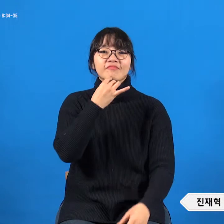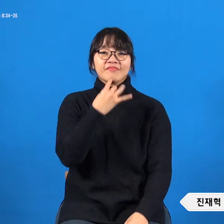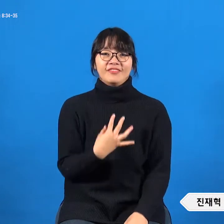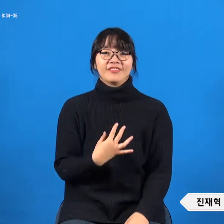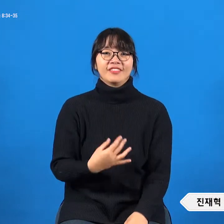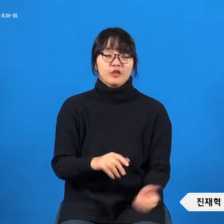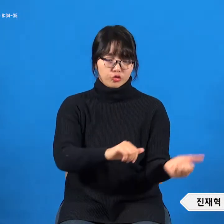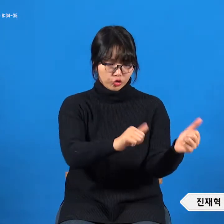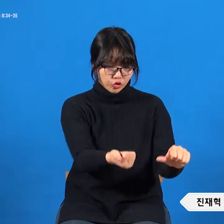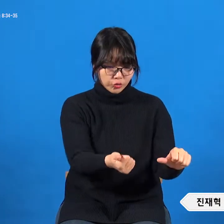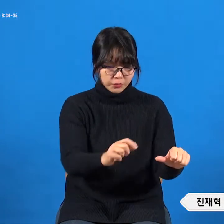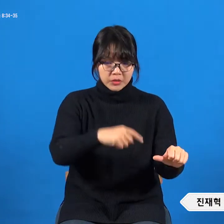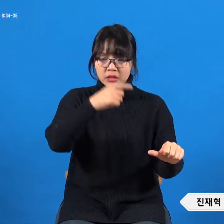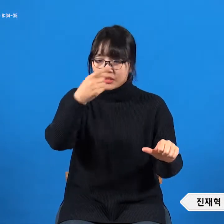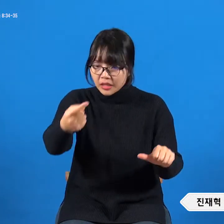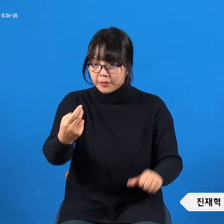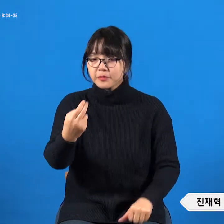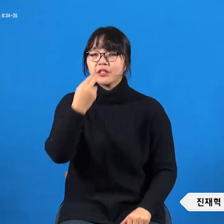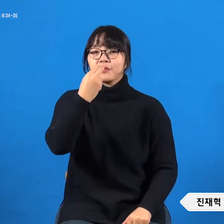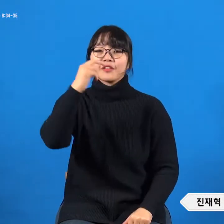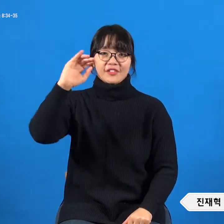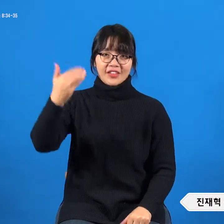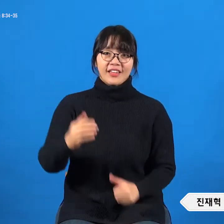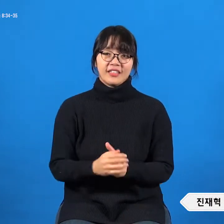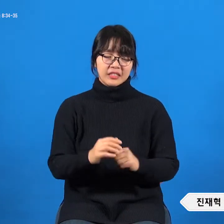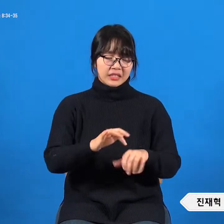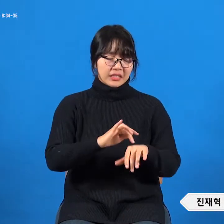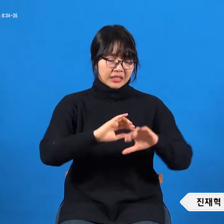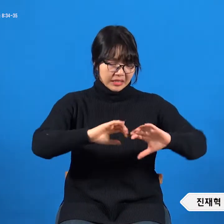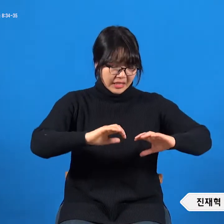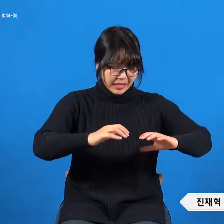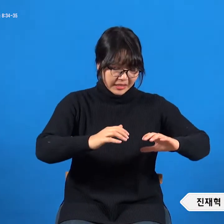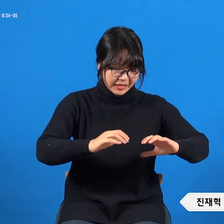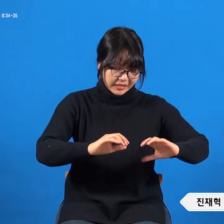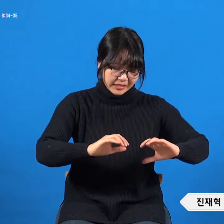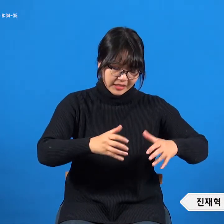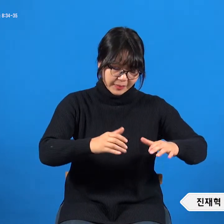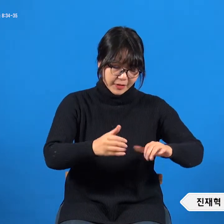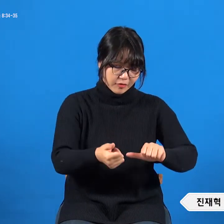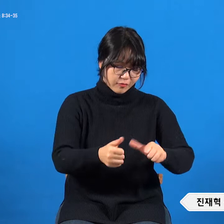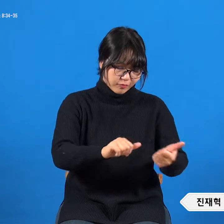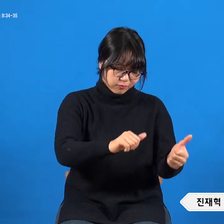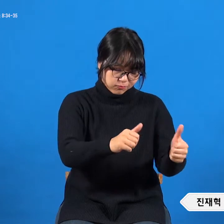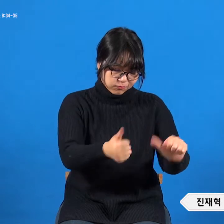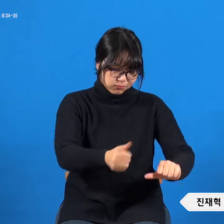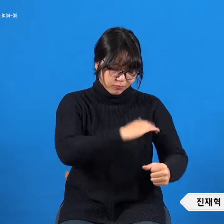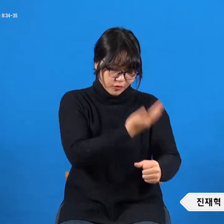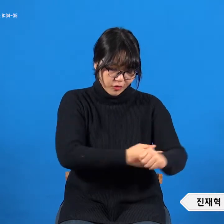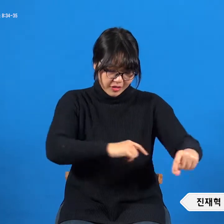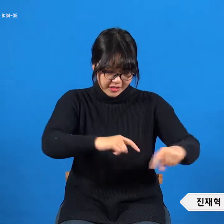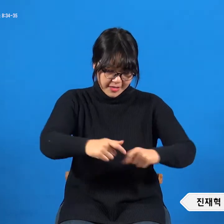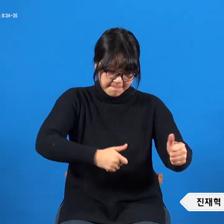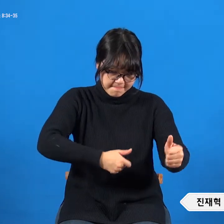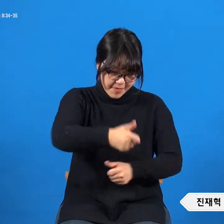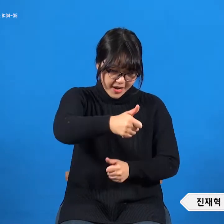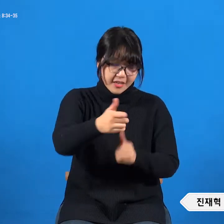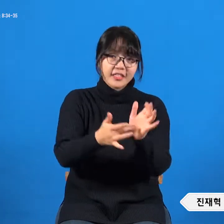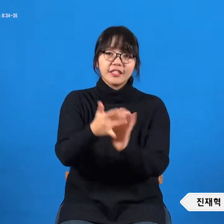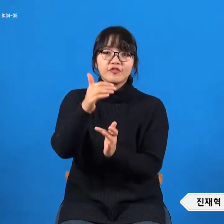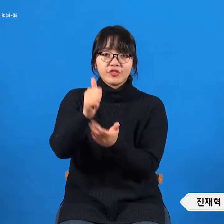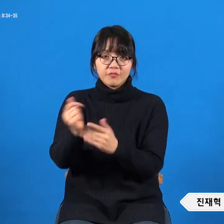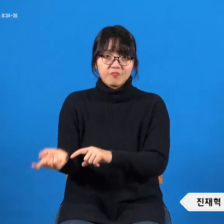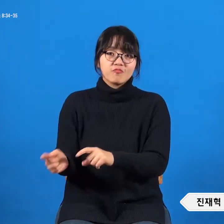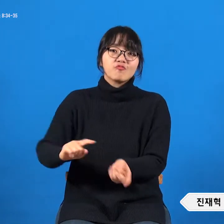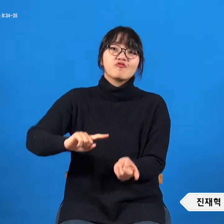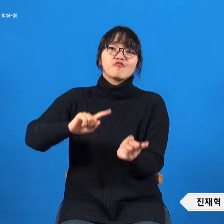죽음은 생명입니다. 사망 권세를 이기신 예수 그리스도의 부활, 그의 부활로 인하여 우리도 갖는